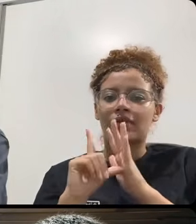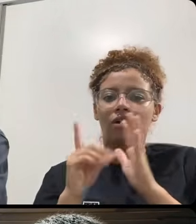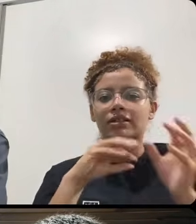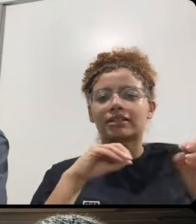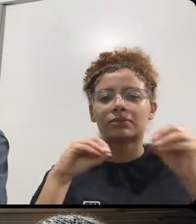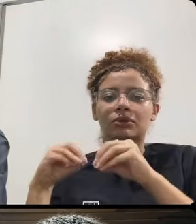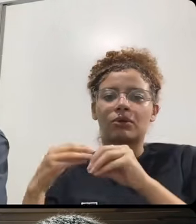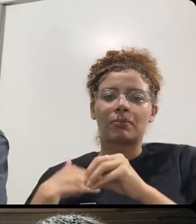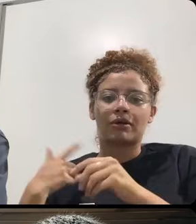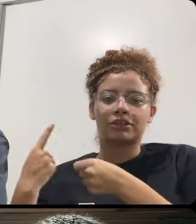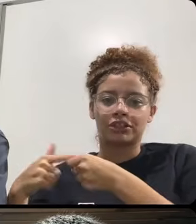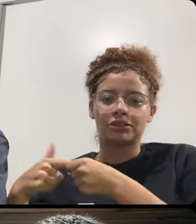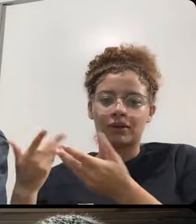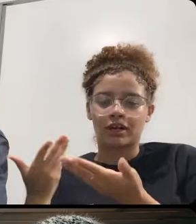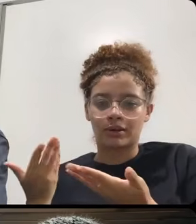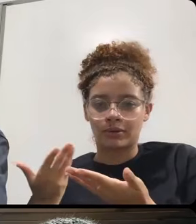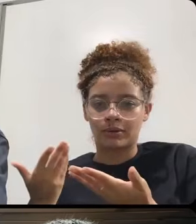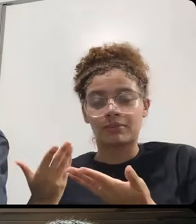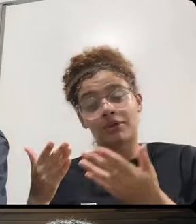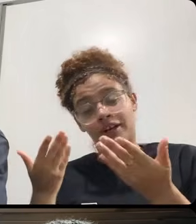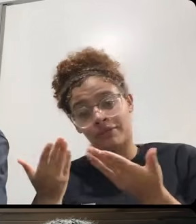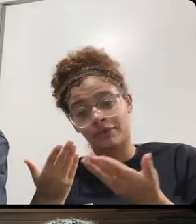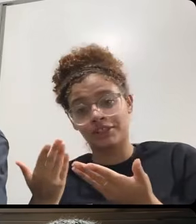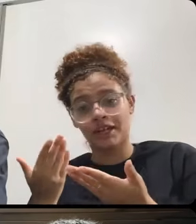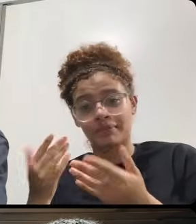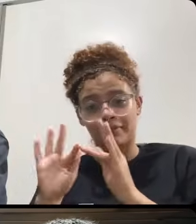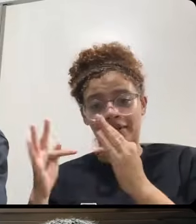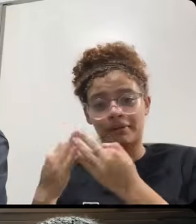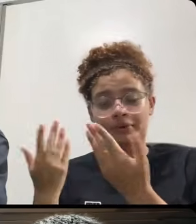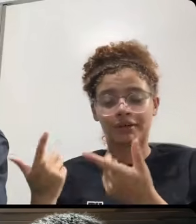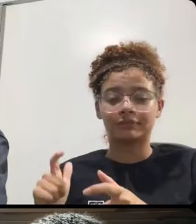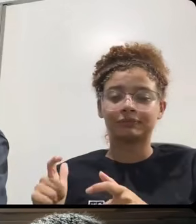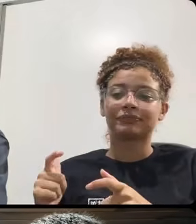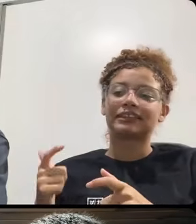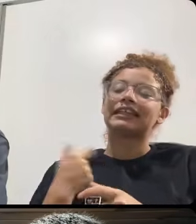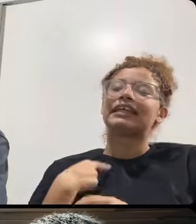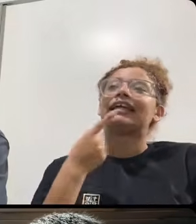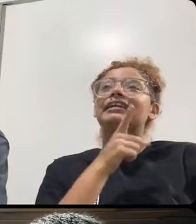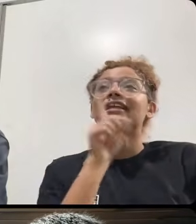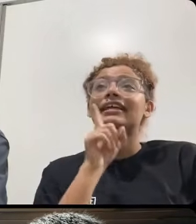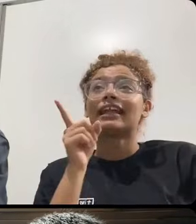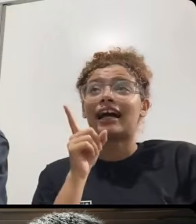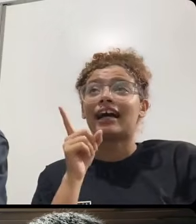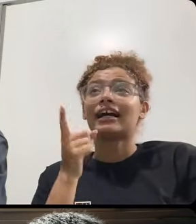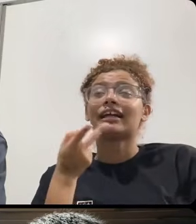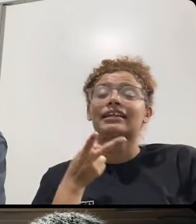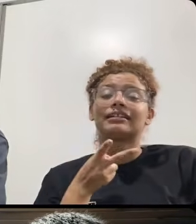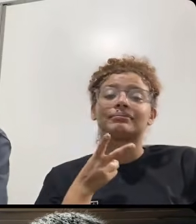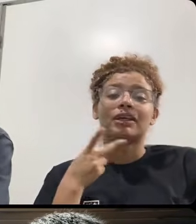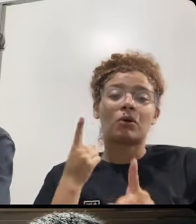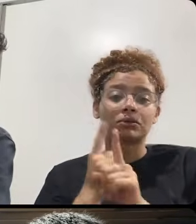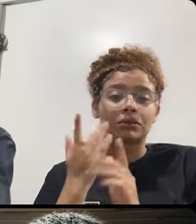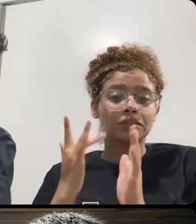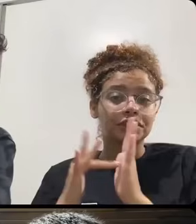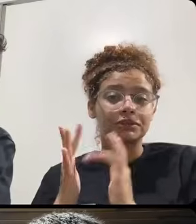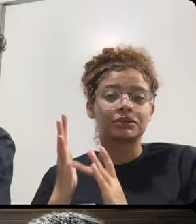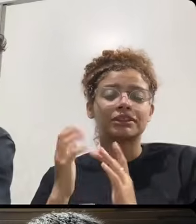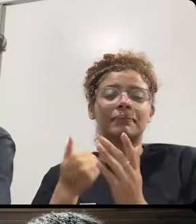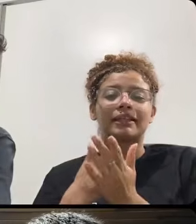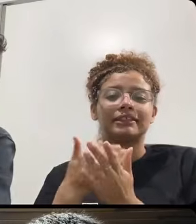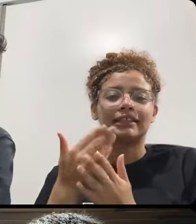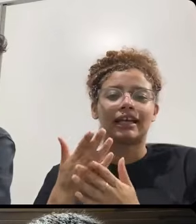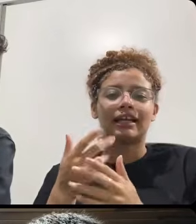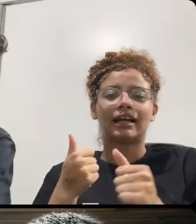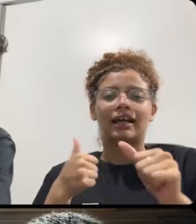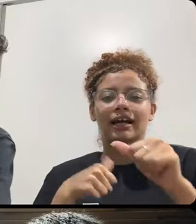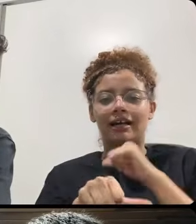A minha avó se mudou para onde a gente morava hoje, né? A minha família mora. E lá ela encontrou Jesus